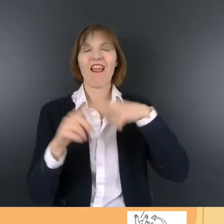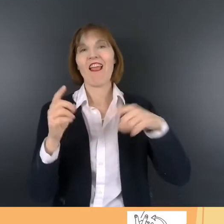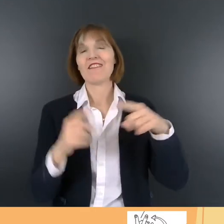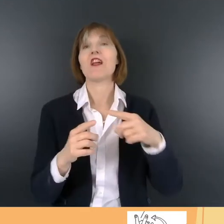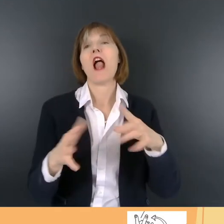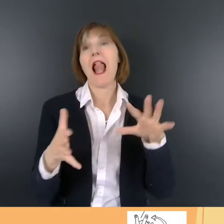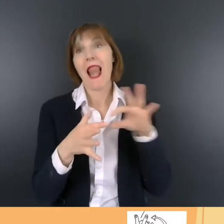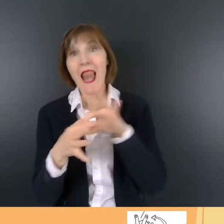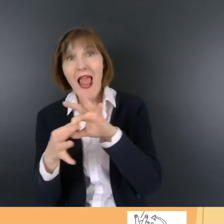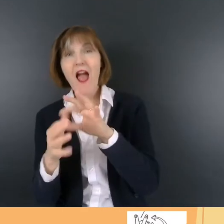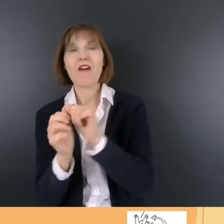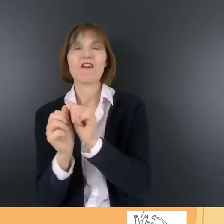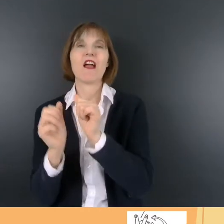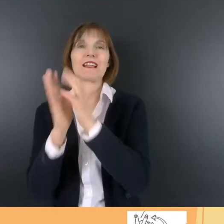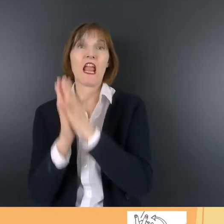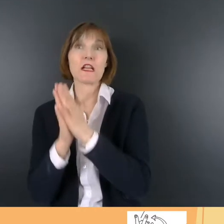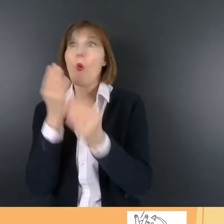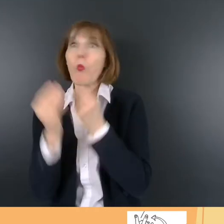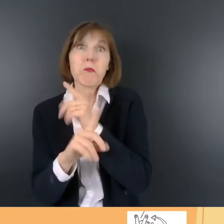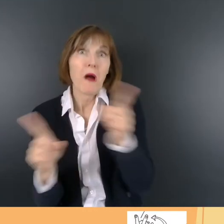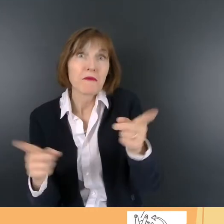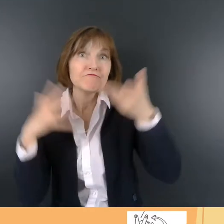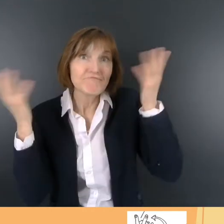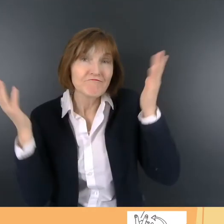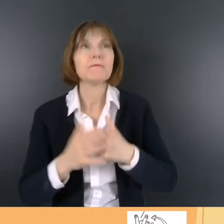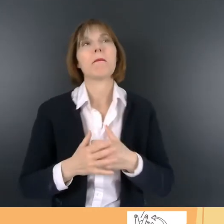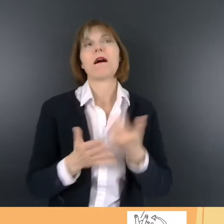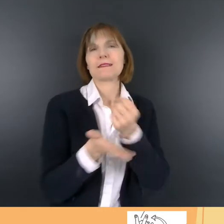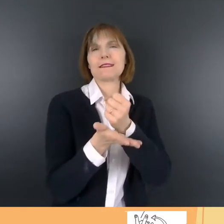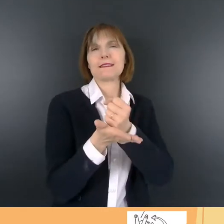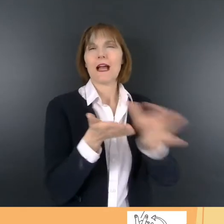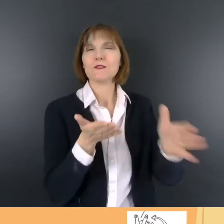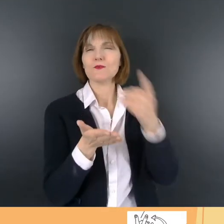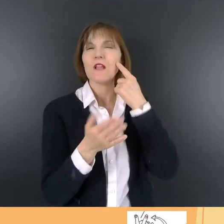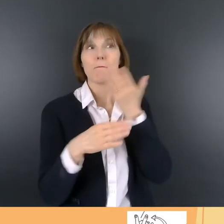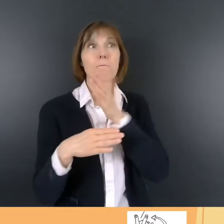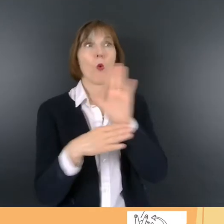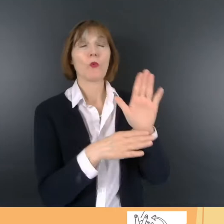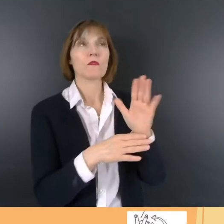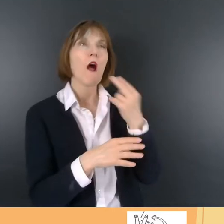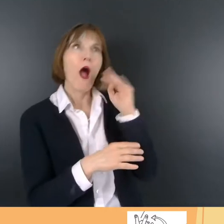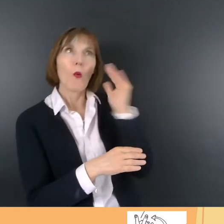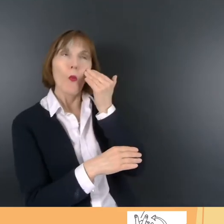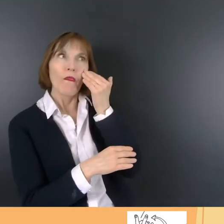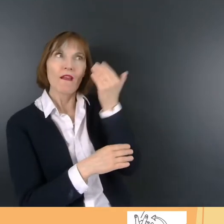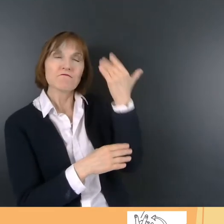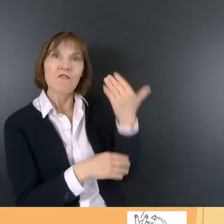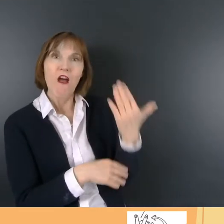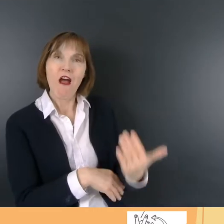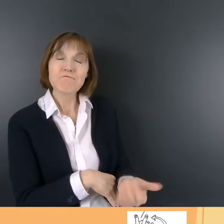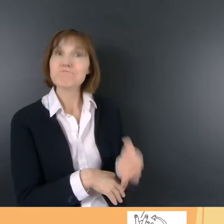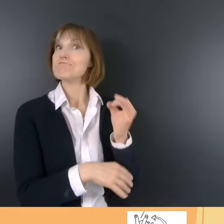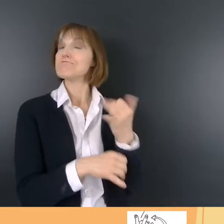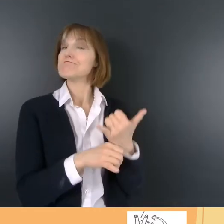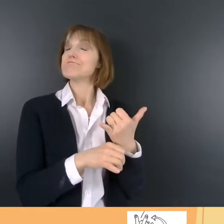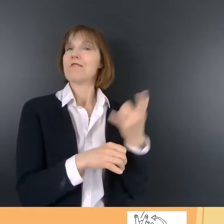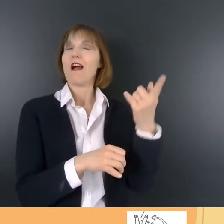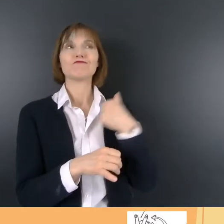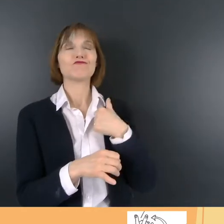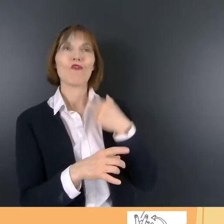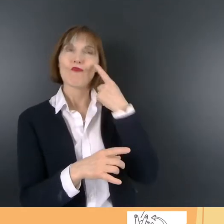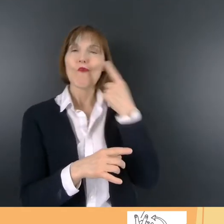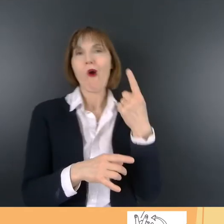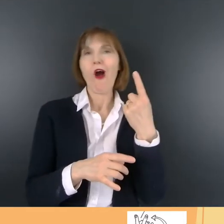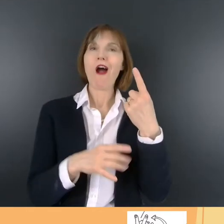pas forcément. Mais en tout cas, voilà, je l mis gratuit parce que c'est juste pour faire connaître une dynamique un petit peu de